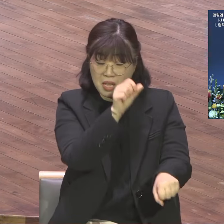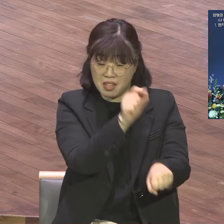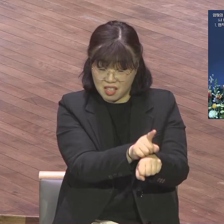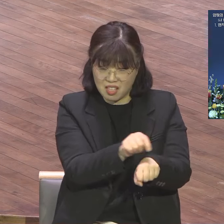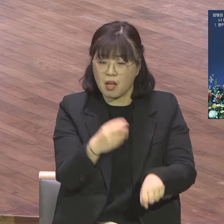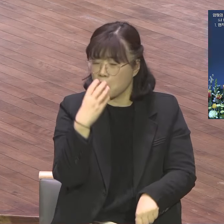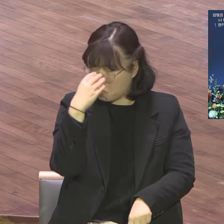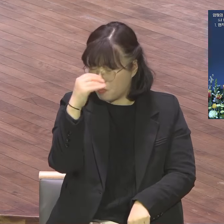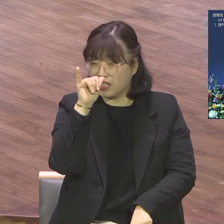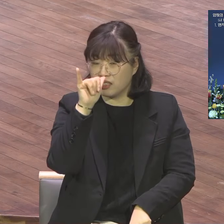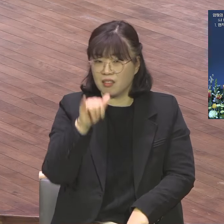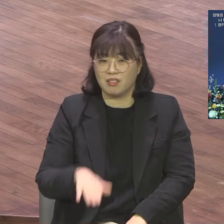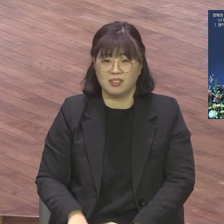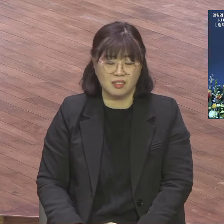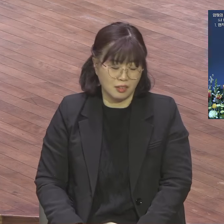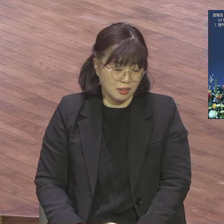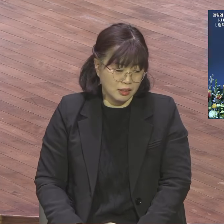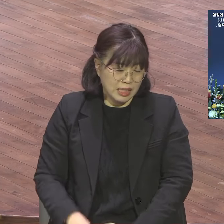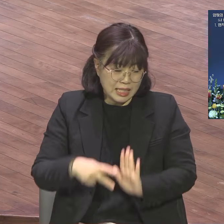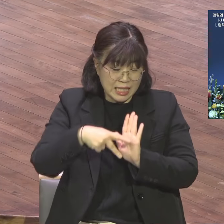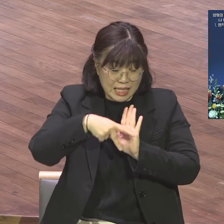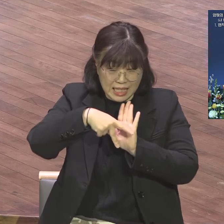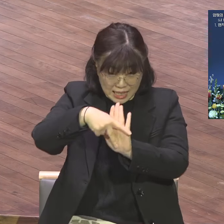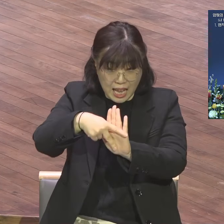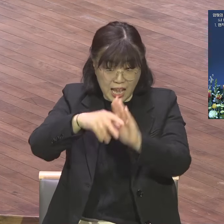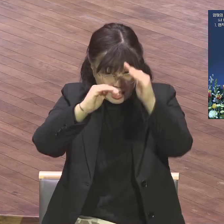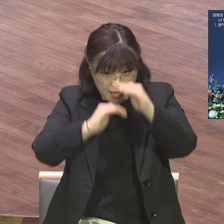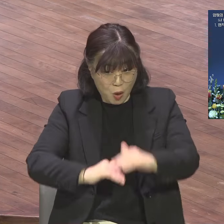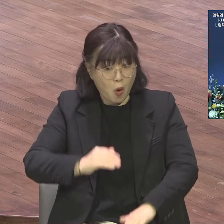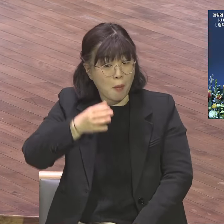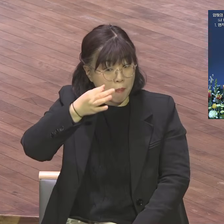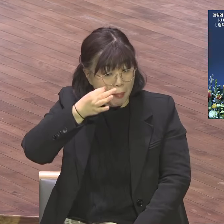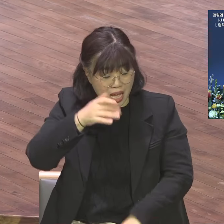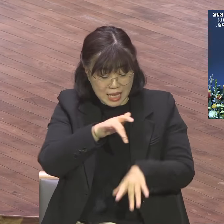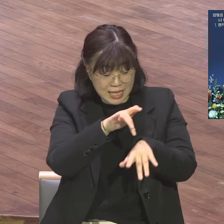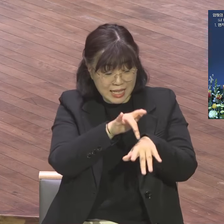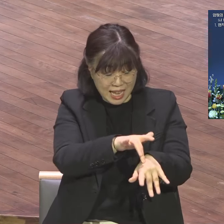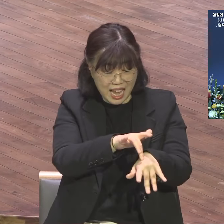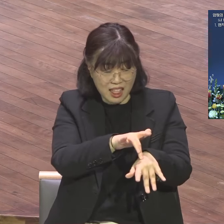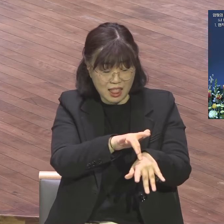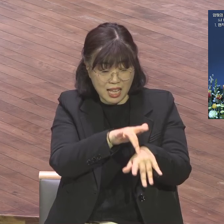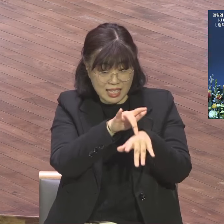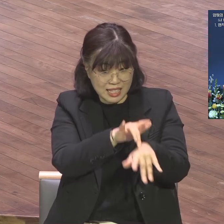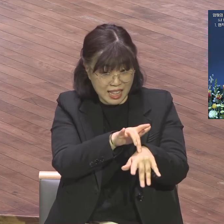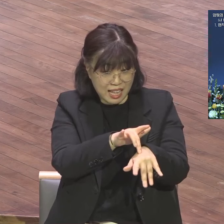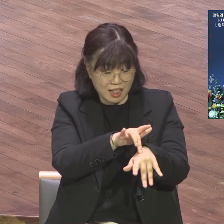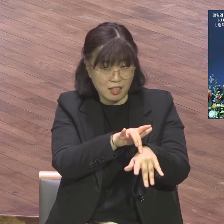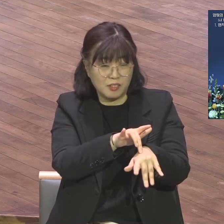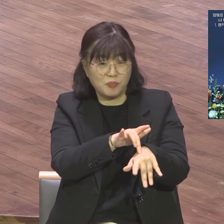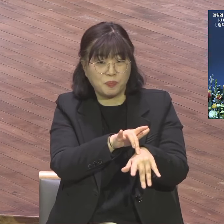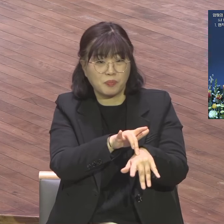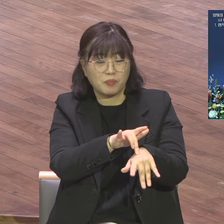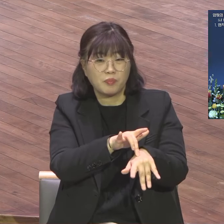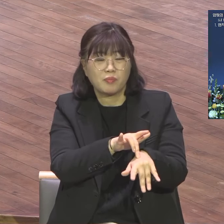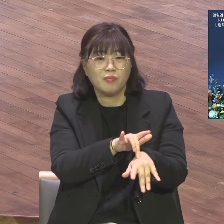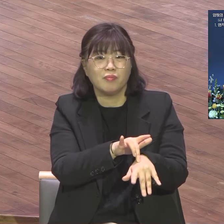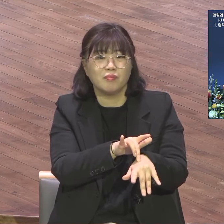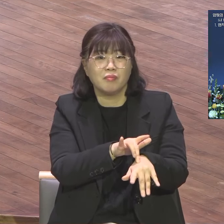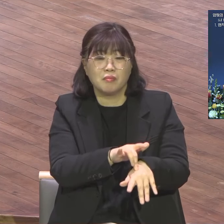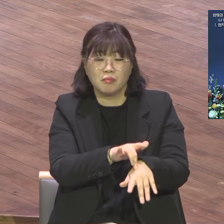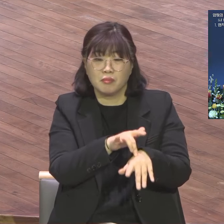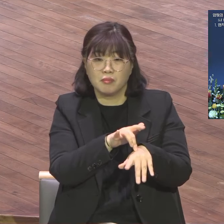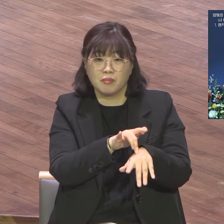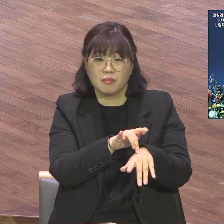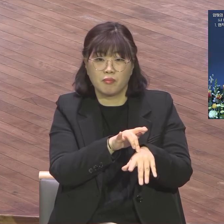이사야 14장 12절 14절에 보면 이 사단의 타락과 그 원인이 나오지요. 본래 이